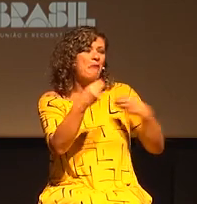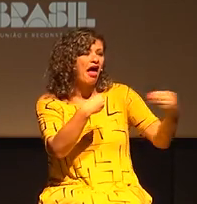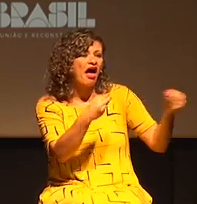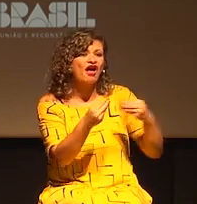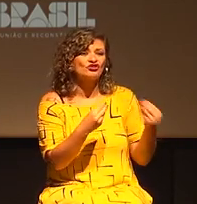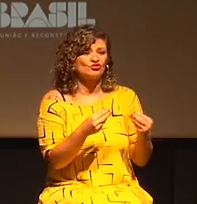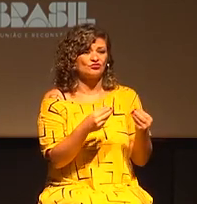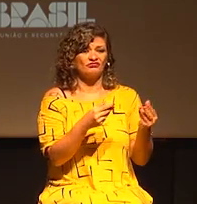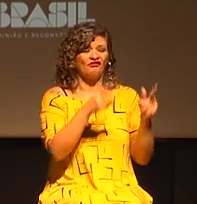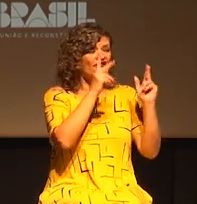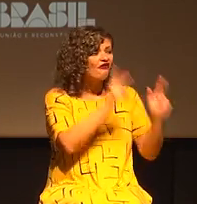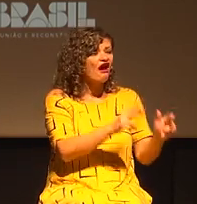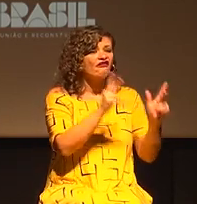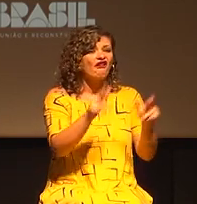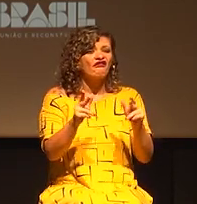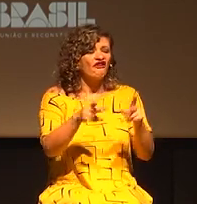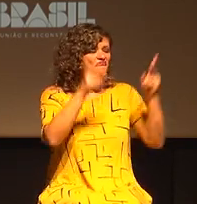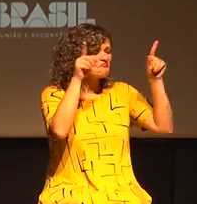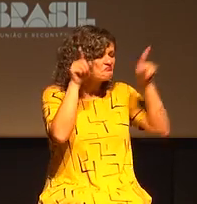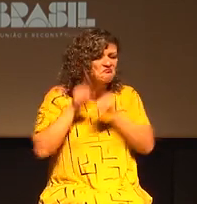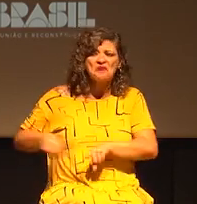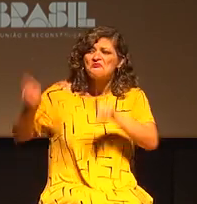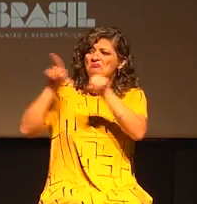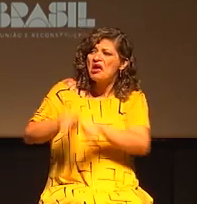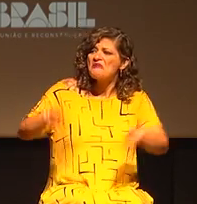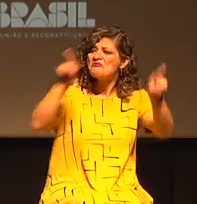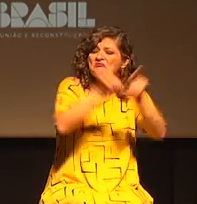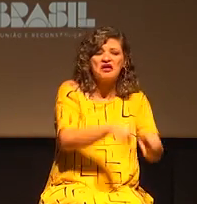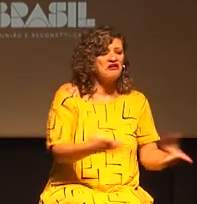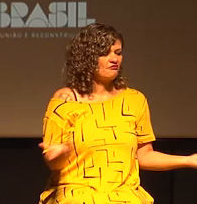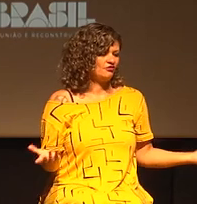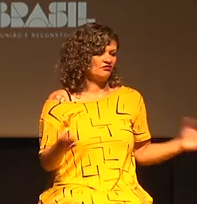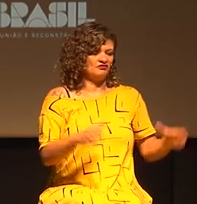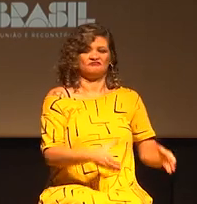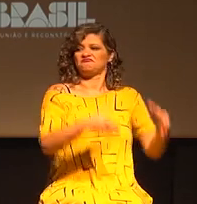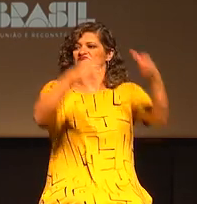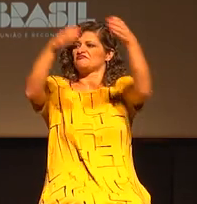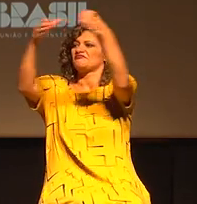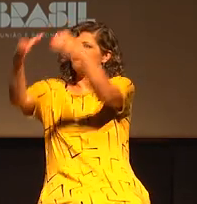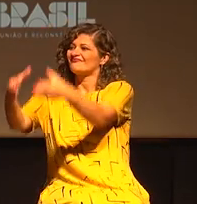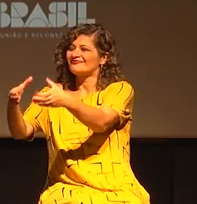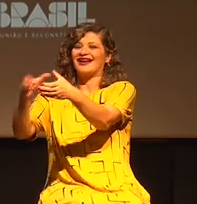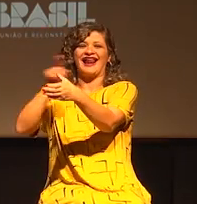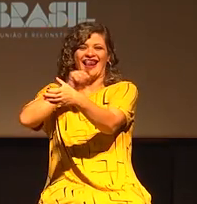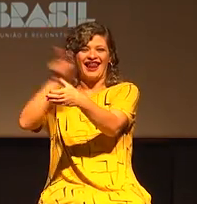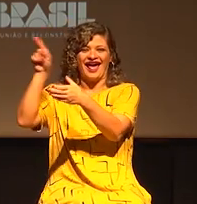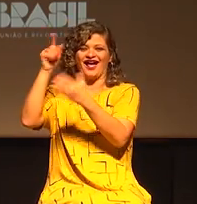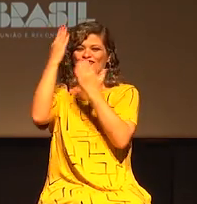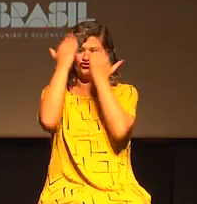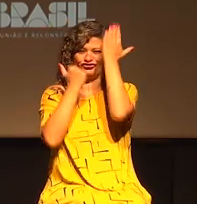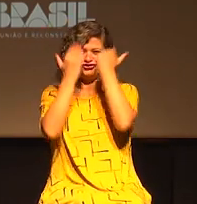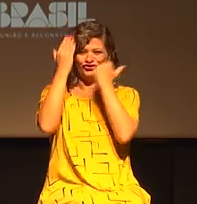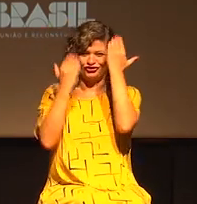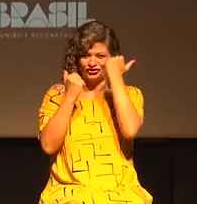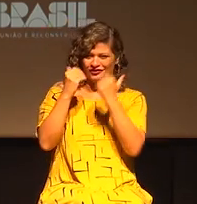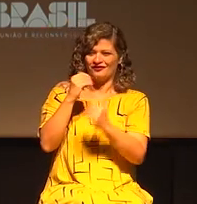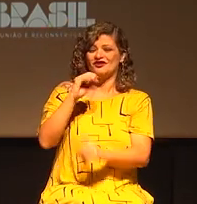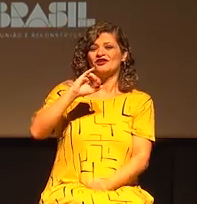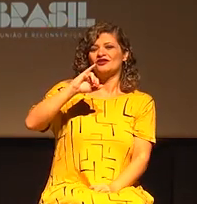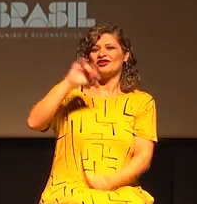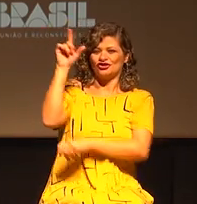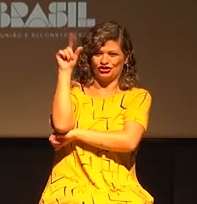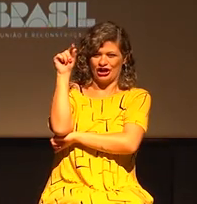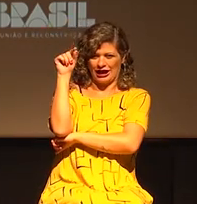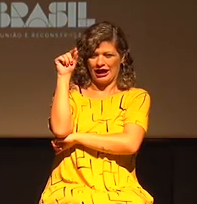tudo igual então a gente entrega na aldeia Guarani do Jaraguá e a Maria que é uma liderança de lá falou assim então